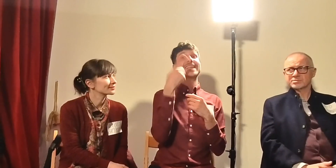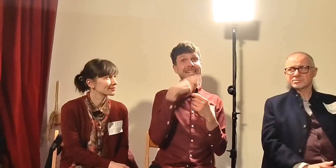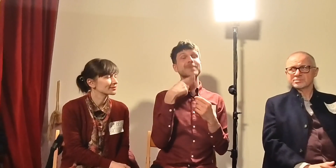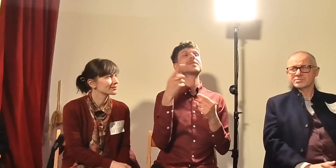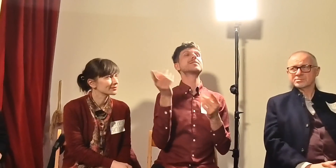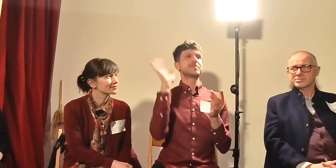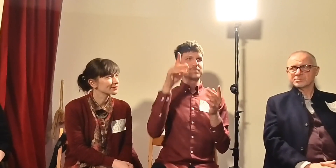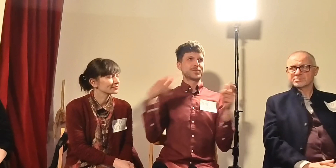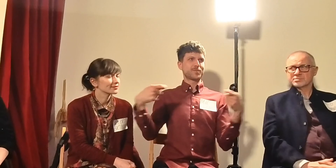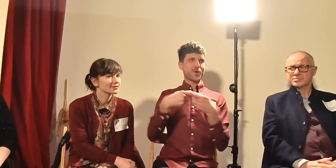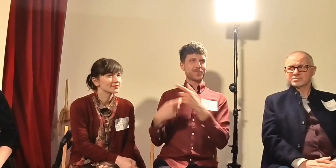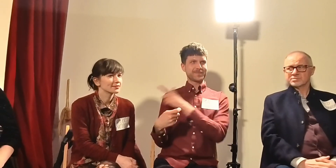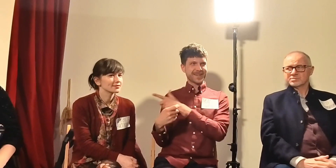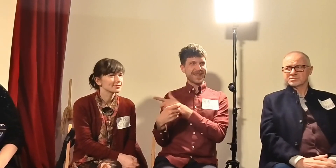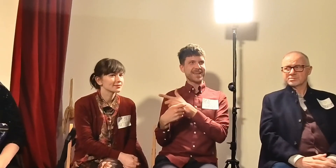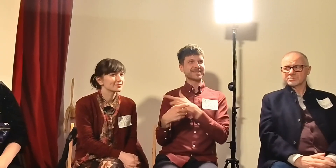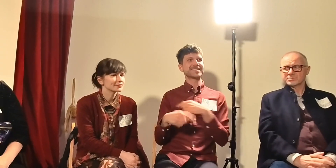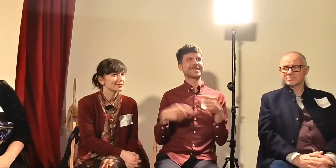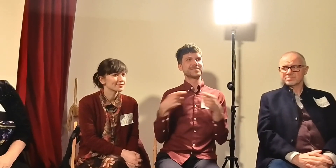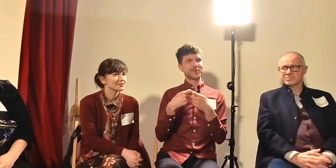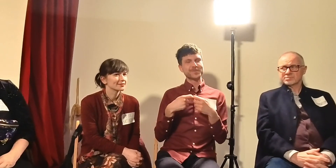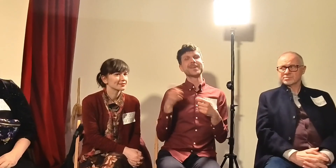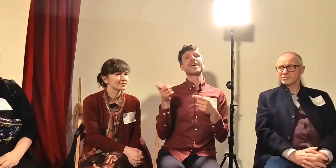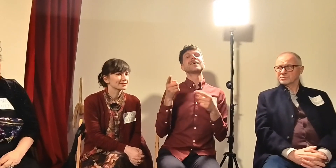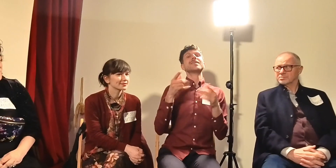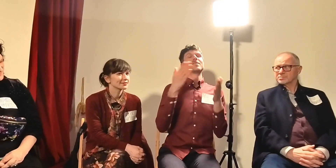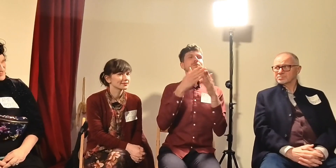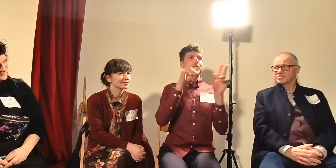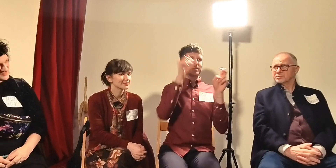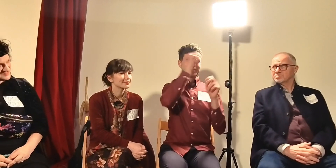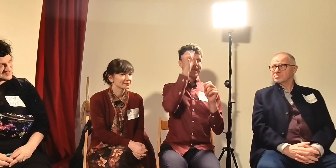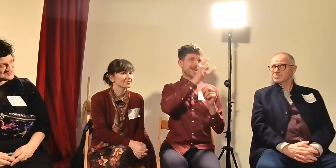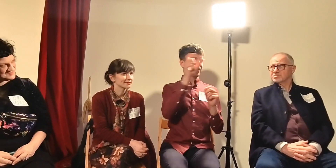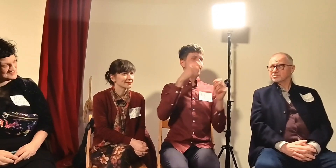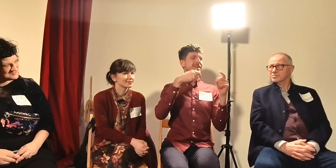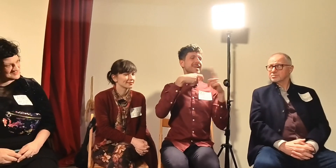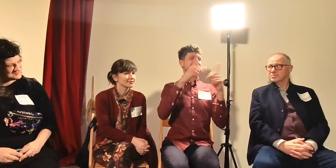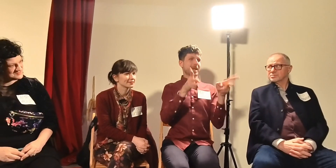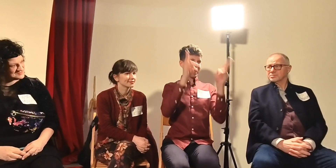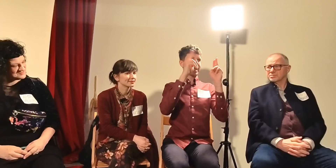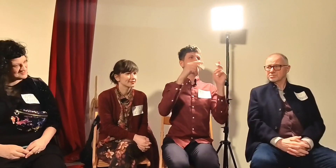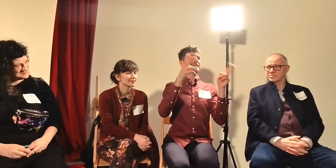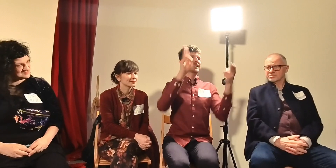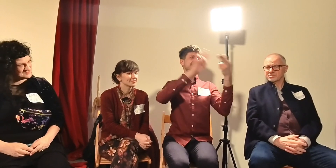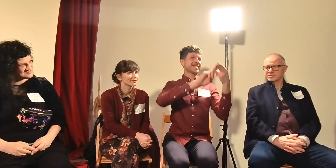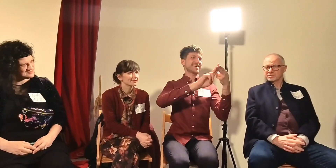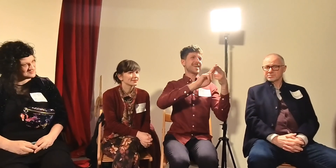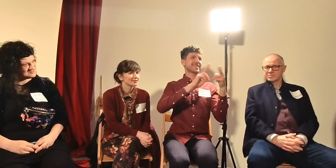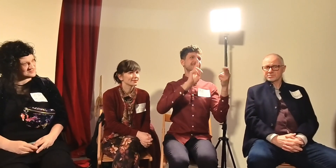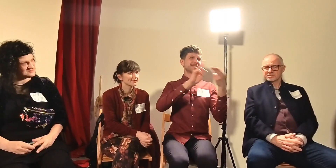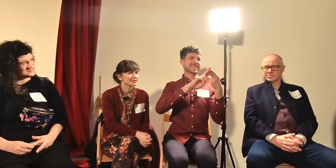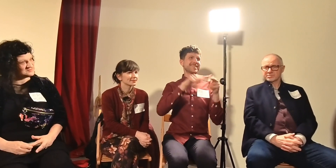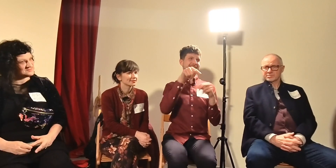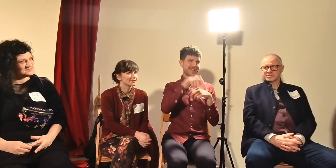toto viděla. A jí se to líbilo a my jsme se tam potkali a začali jsme tam spolupracovat. A dělali jsme na